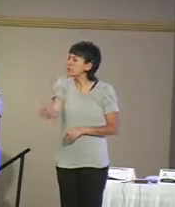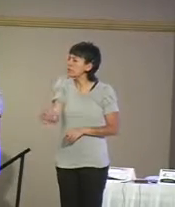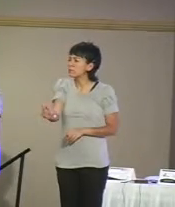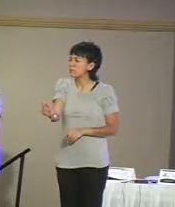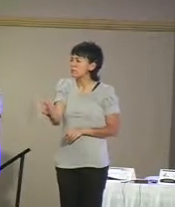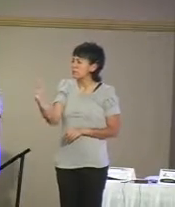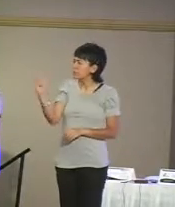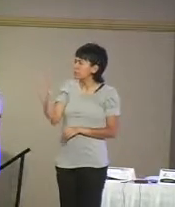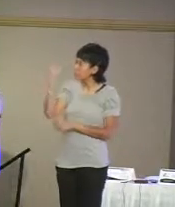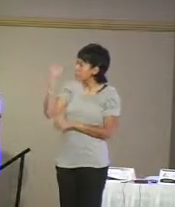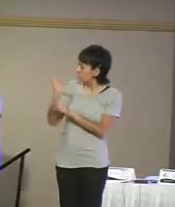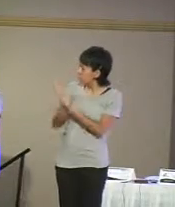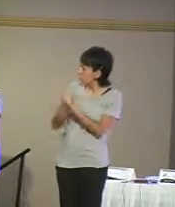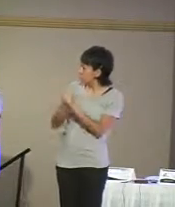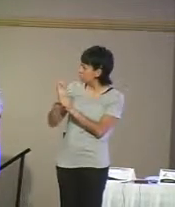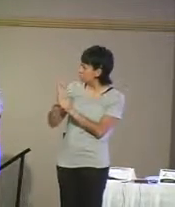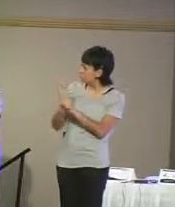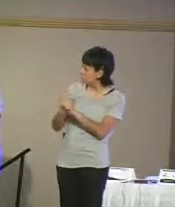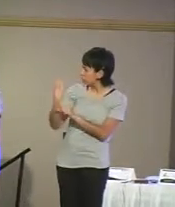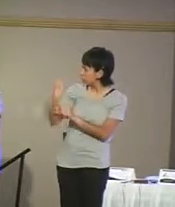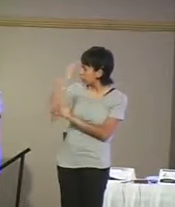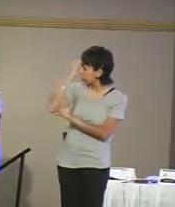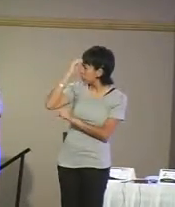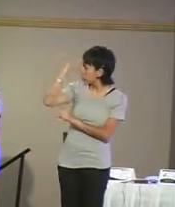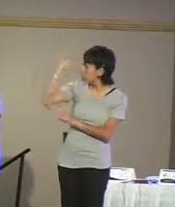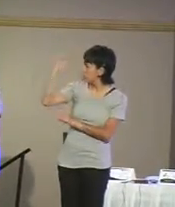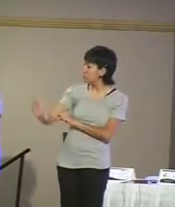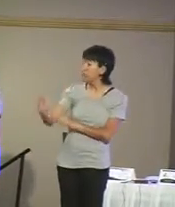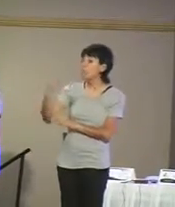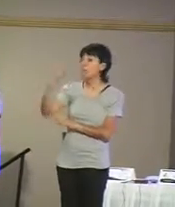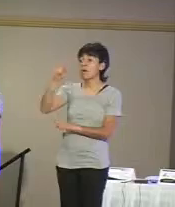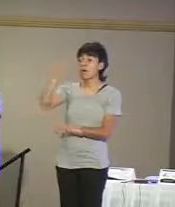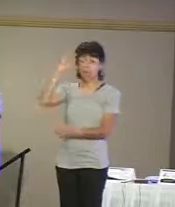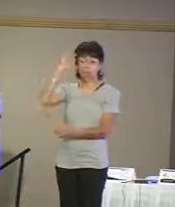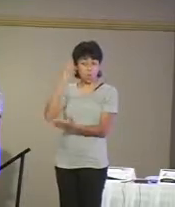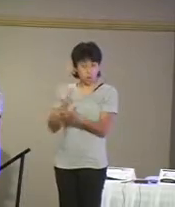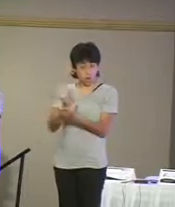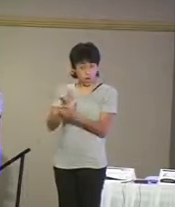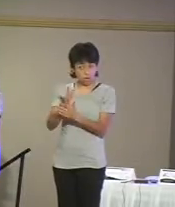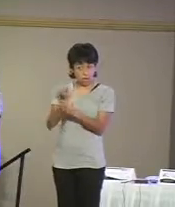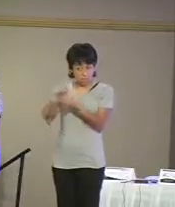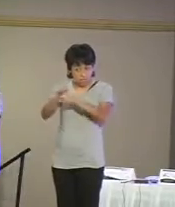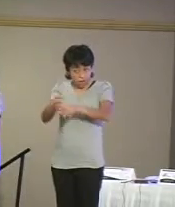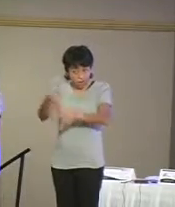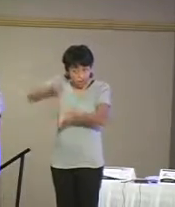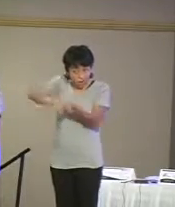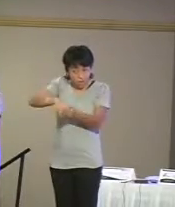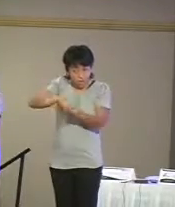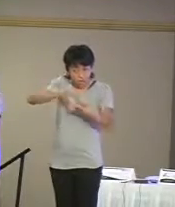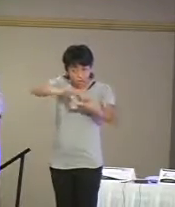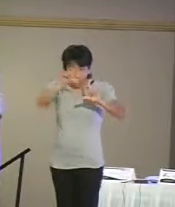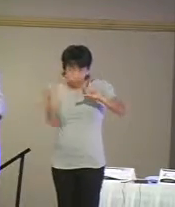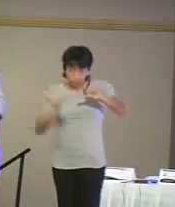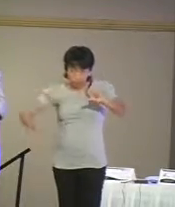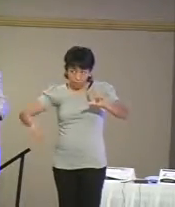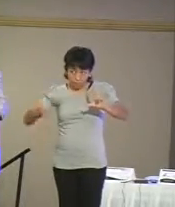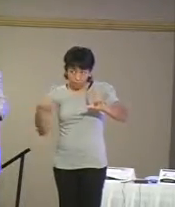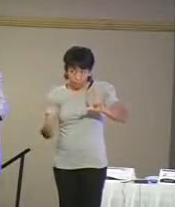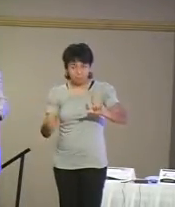no solamente de la información nacional, sino de toda la información de enlace internacional